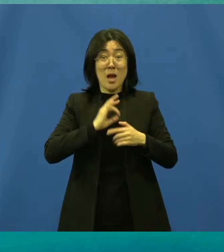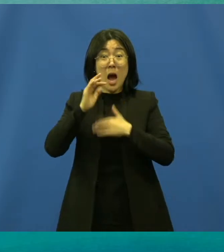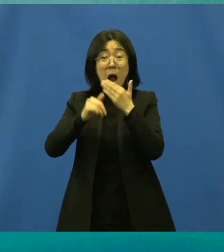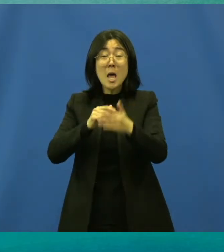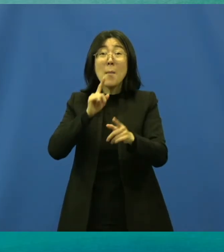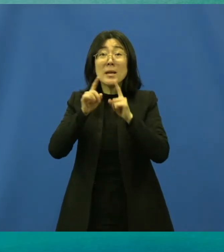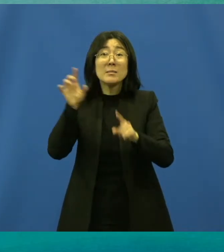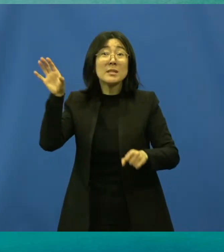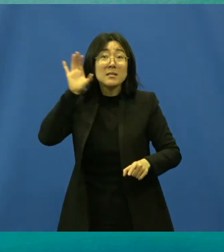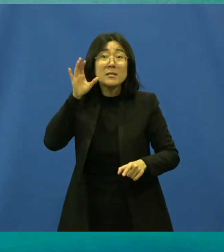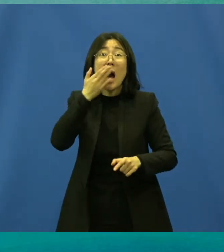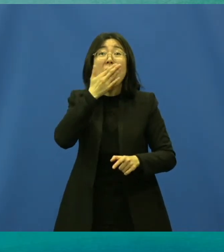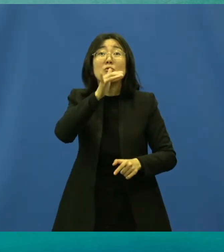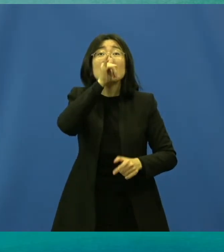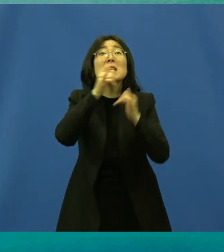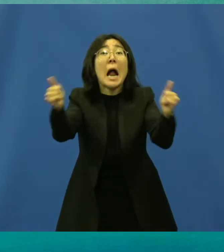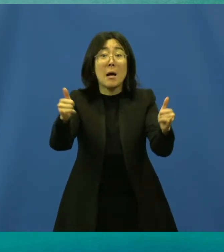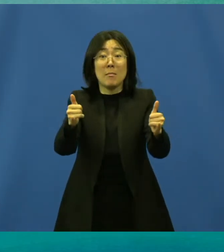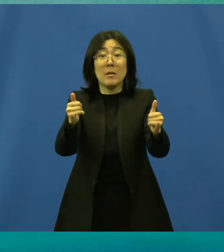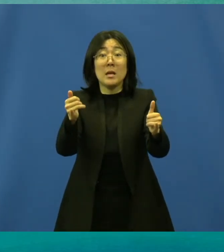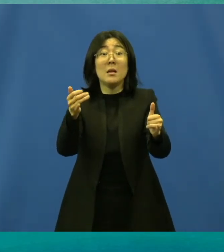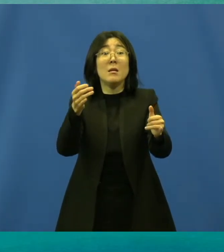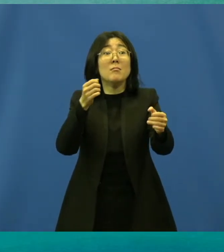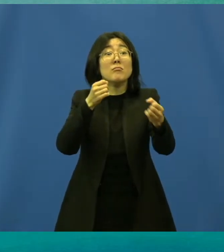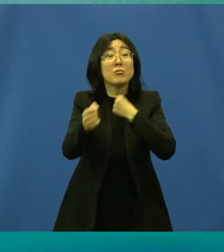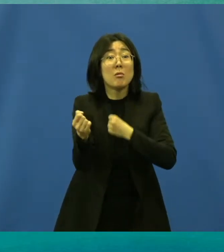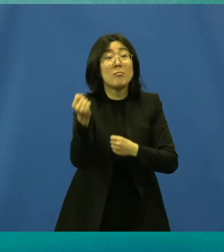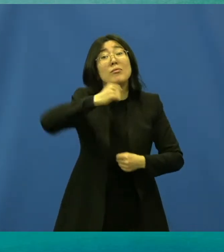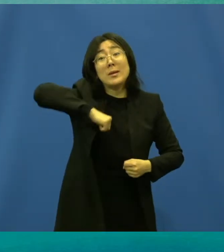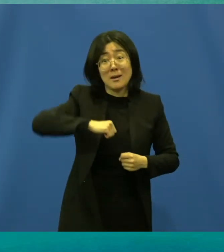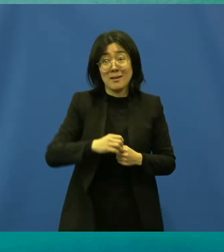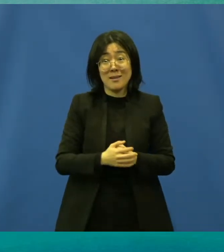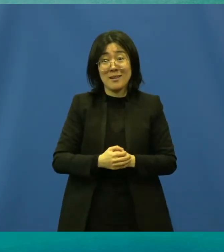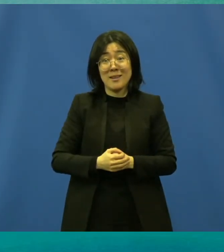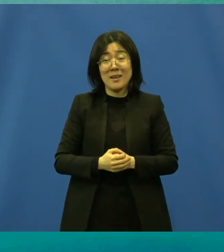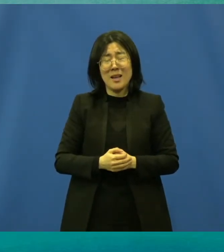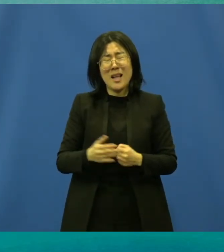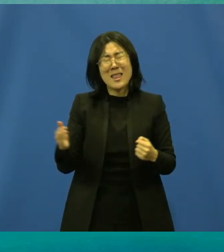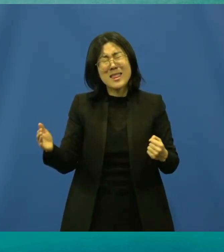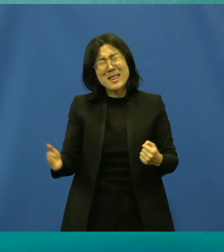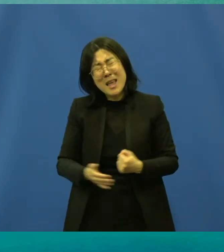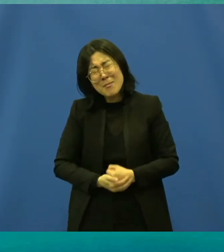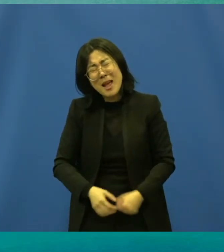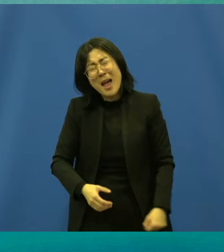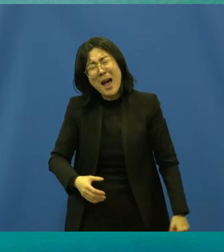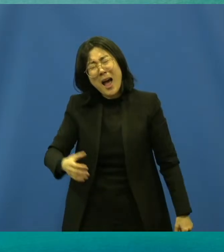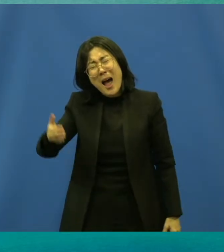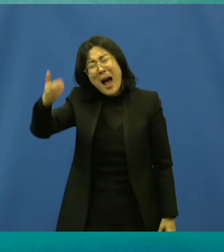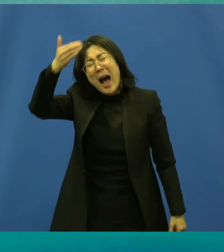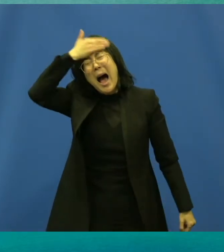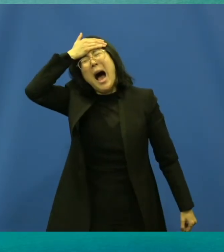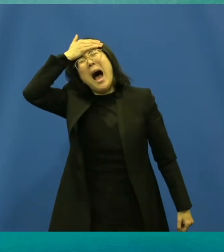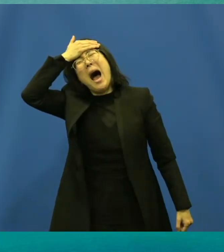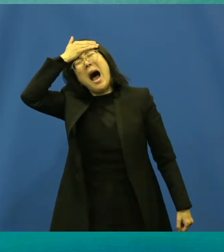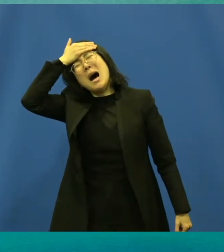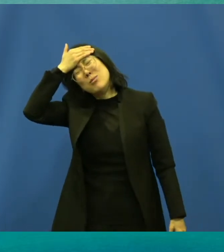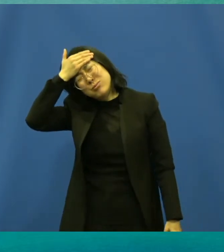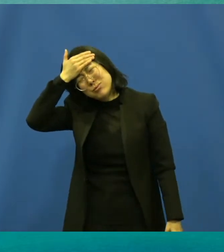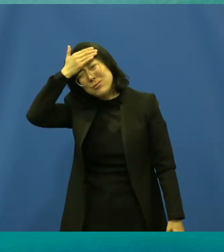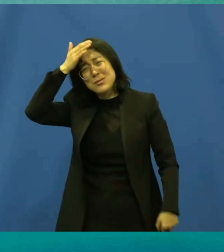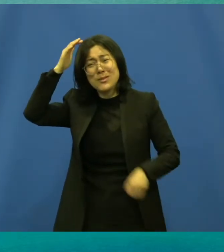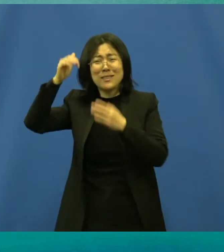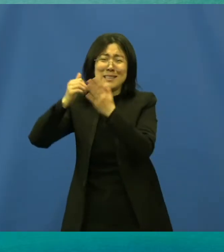근데 불순종하잖아요. 이게 오죽하면 하나님이 물고기 뱃속에 선지자를 집어넣겠느냐.